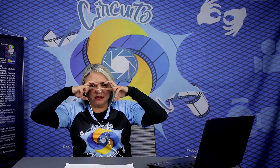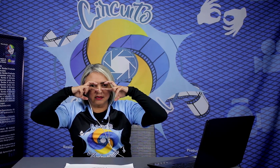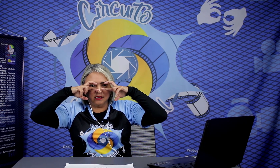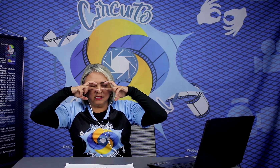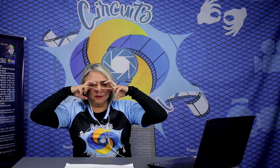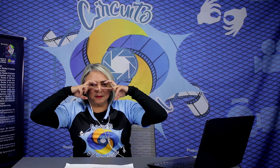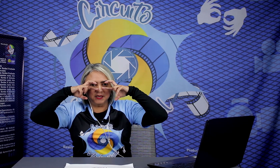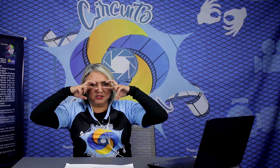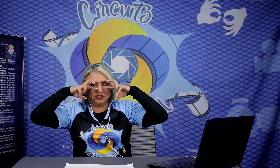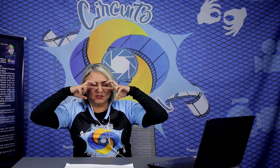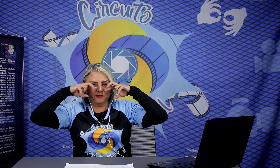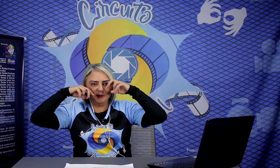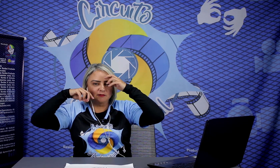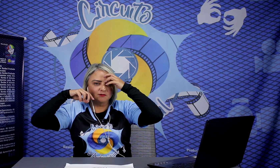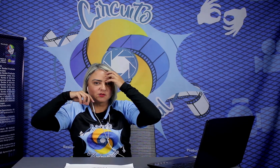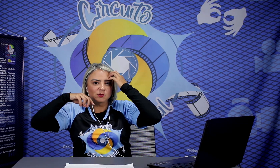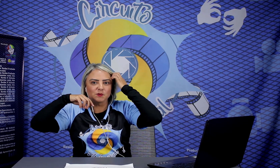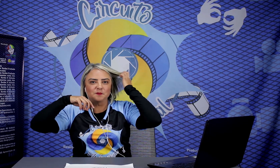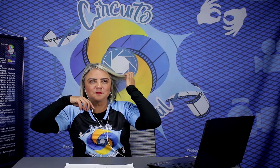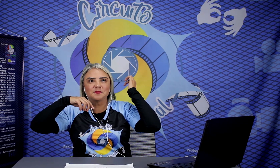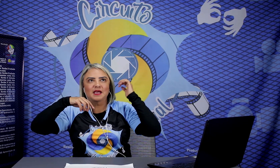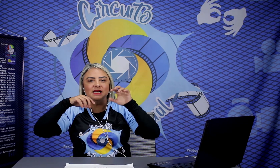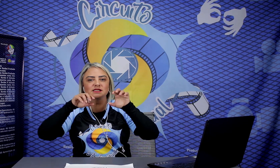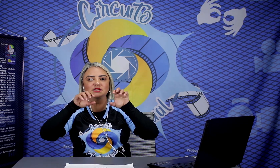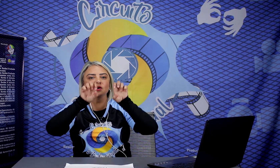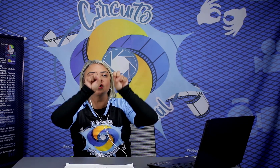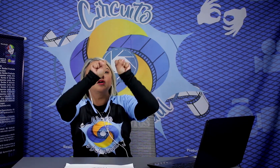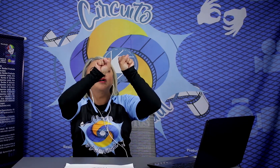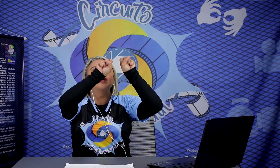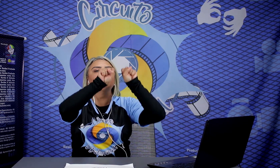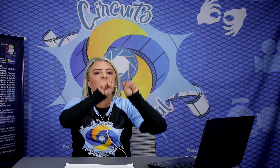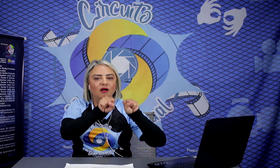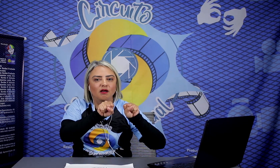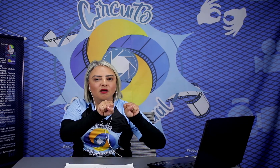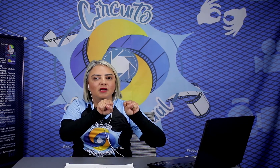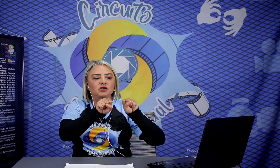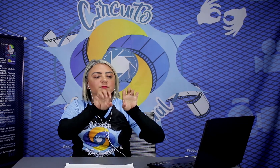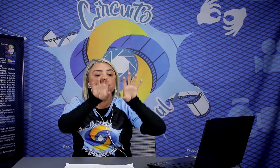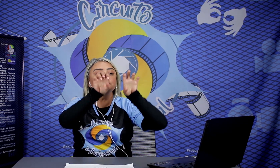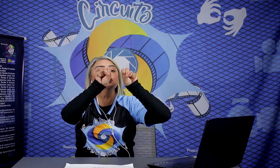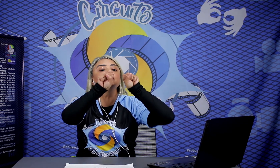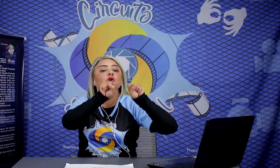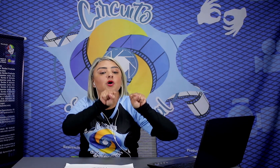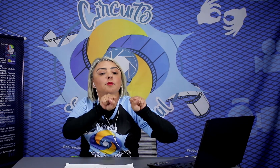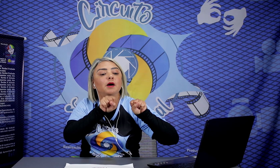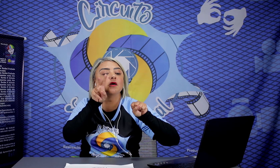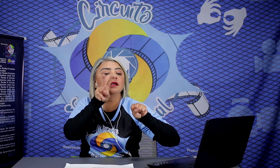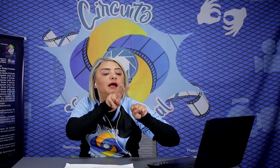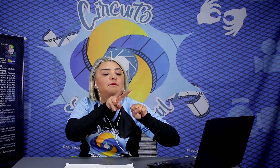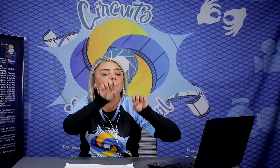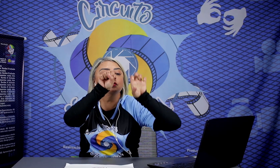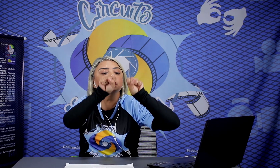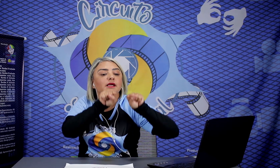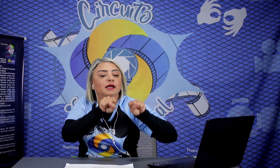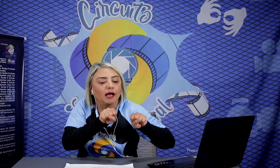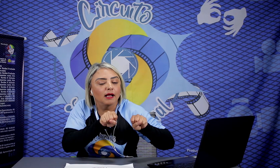E eu aprendi supervisor assim, ó. Tipo, puxou para olhar, para curiar ali,